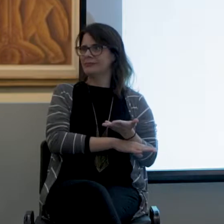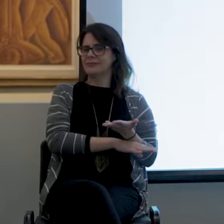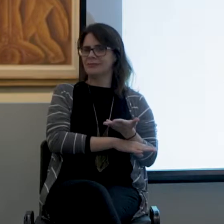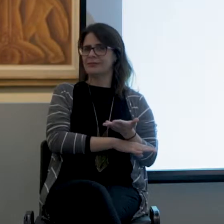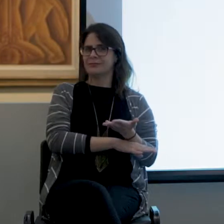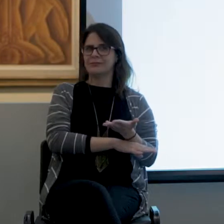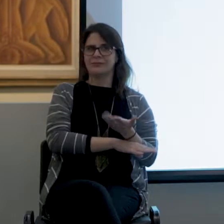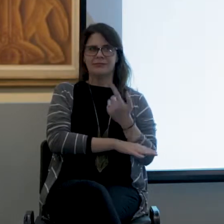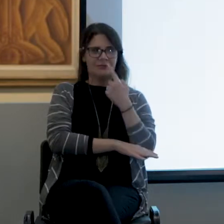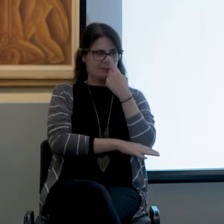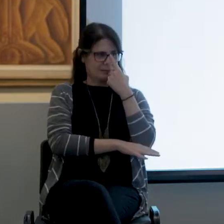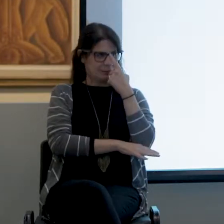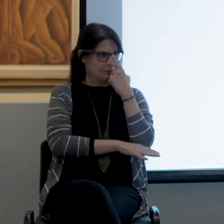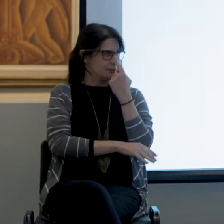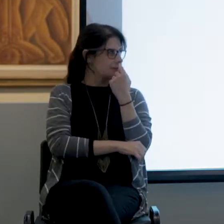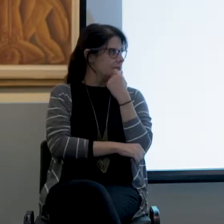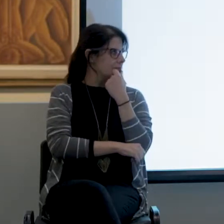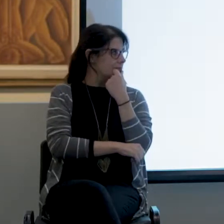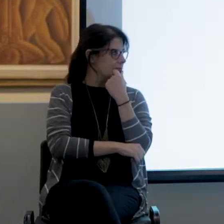eu derivei agora?